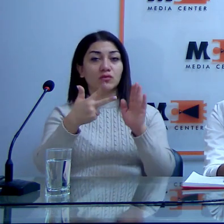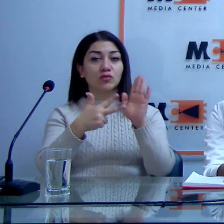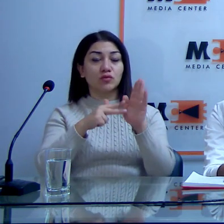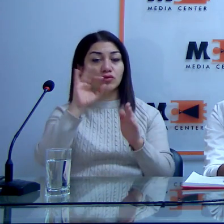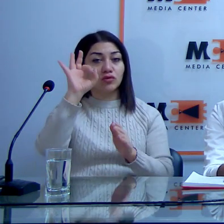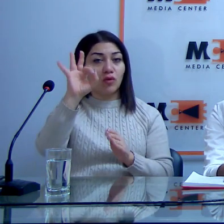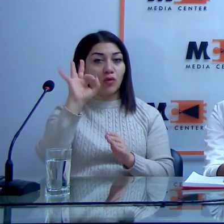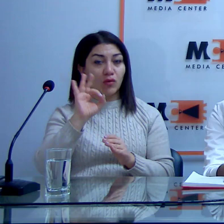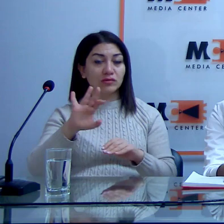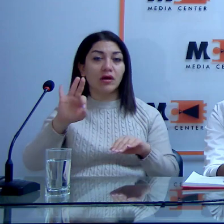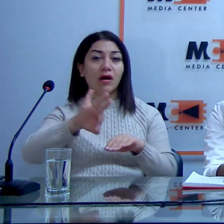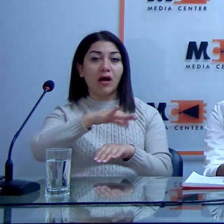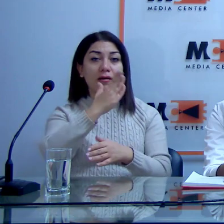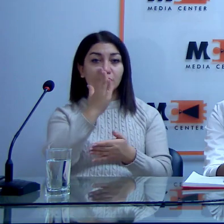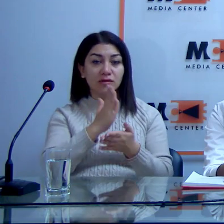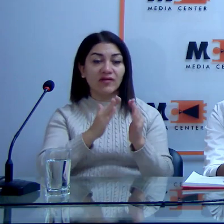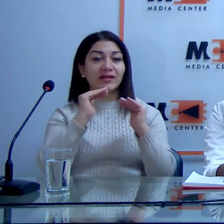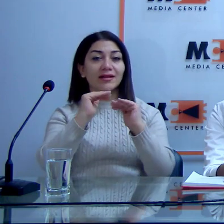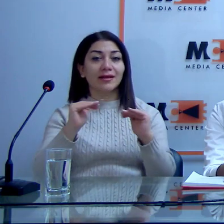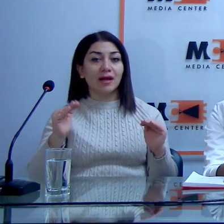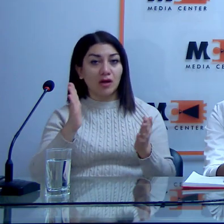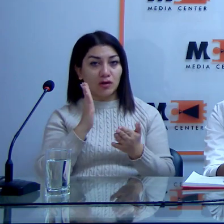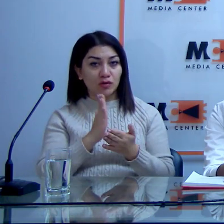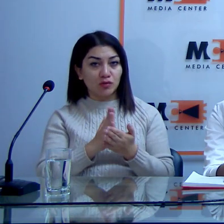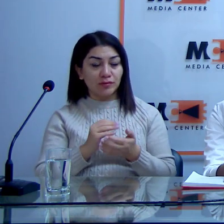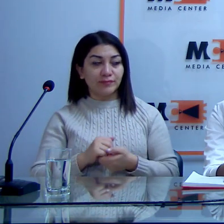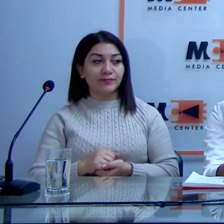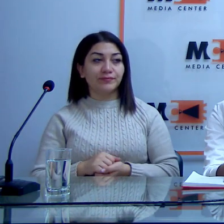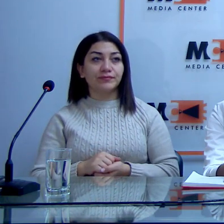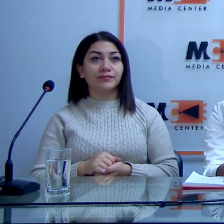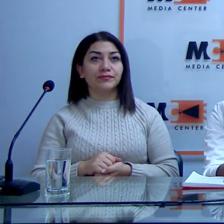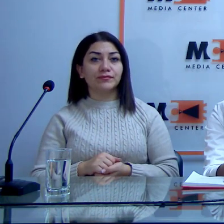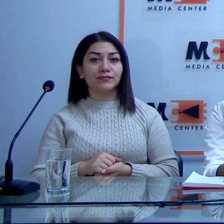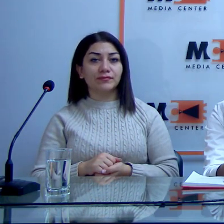48%-ը ամուսնացած է և երեխաներ ունի։